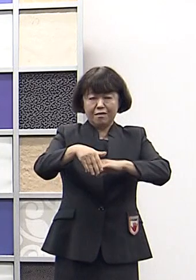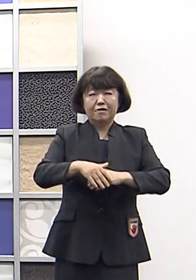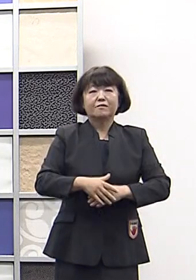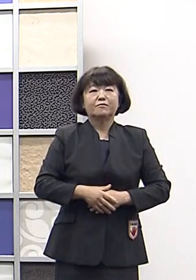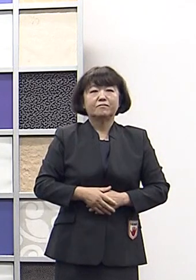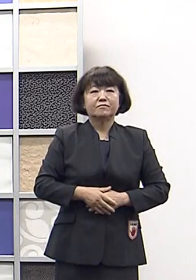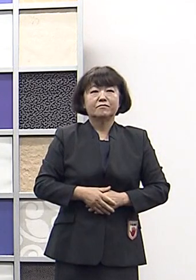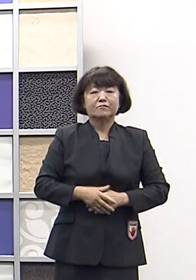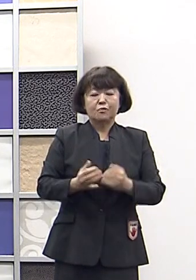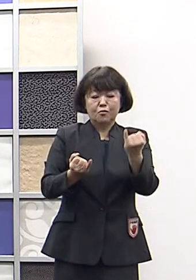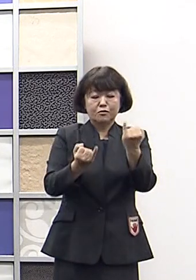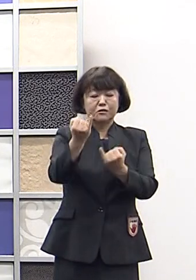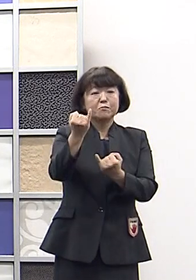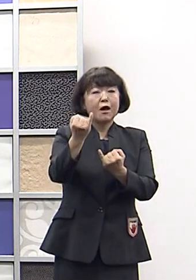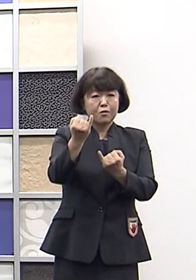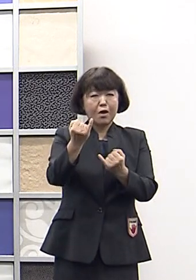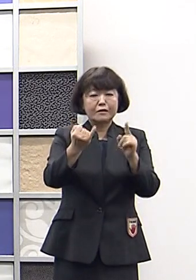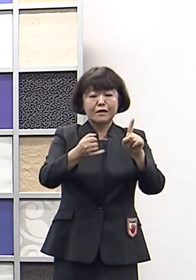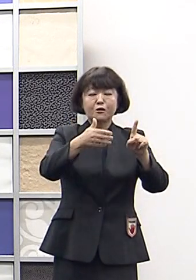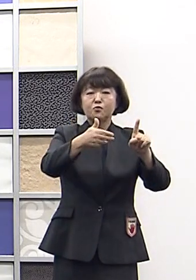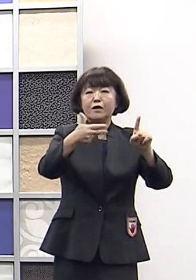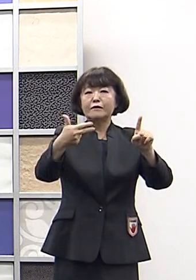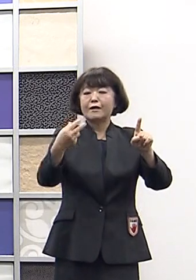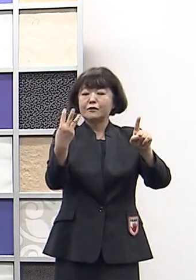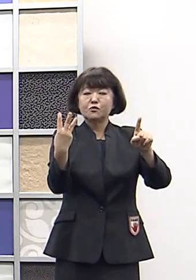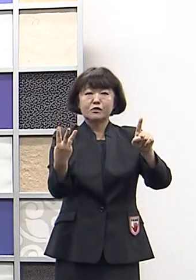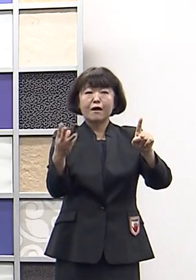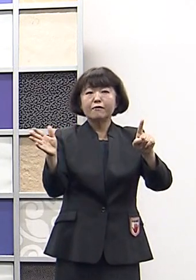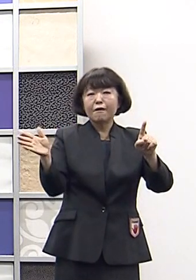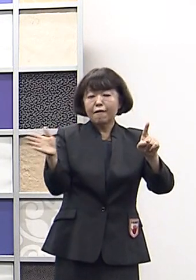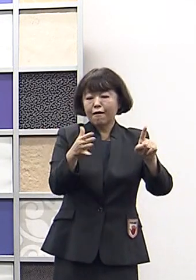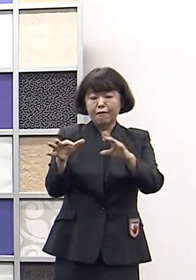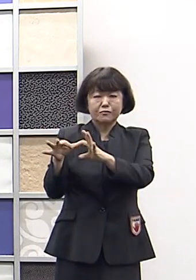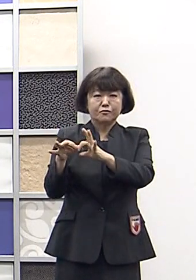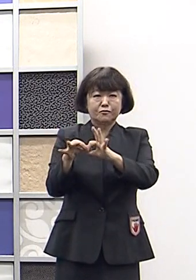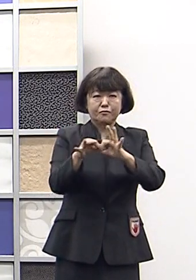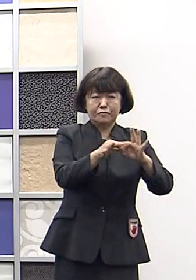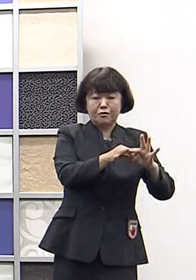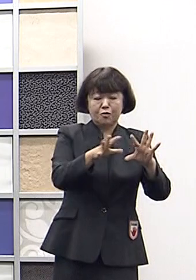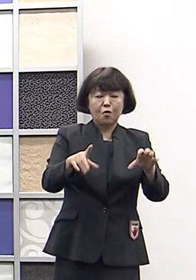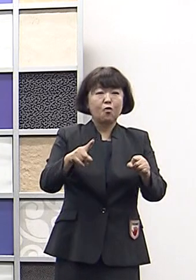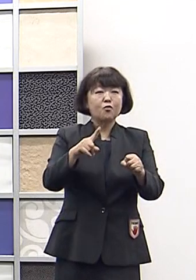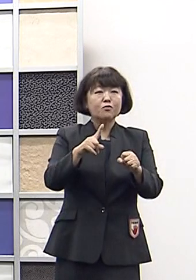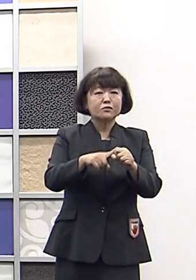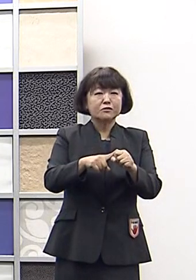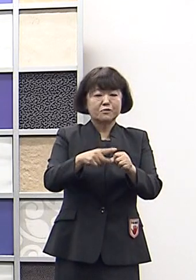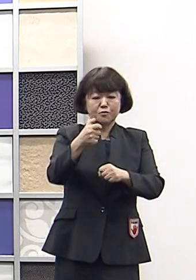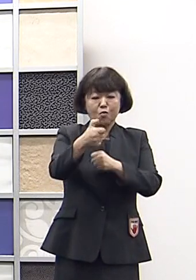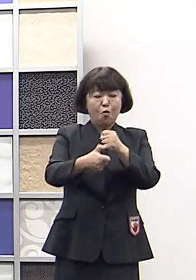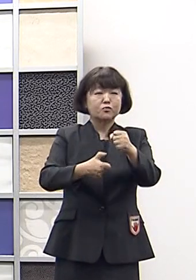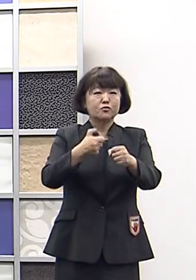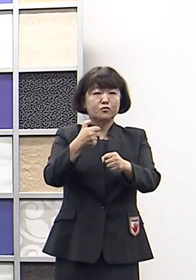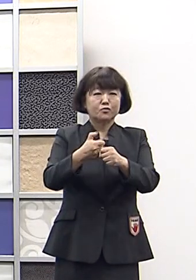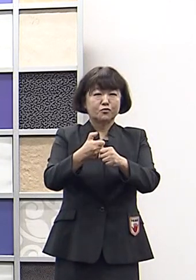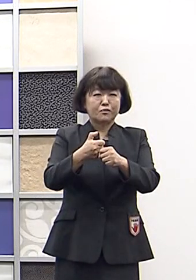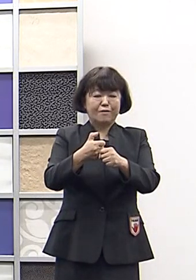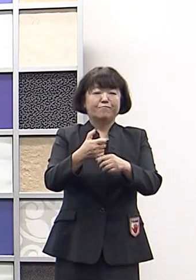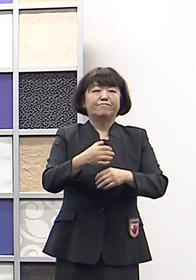この姉妹関係ですが、1973年から続いておりまして、今年節目の50周年を迎えます。